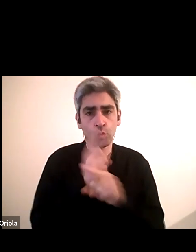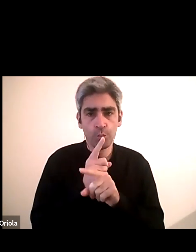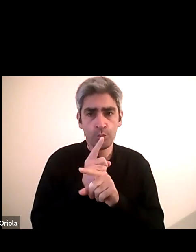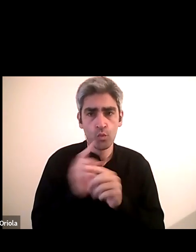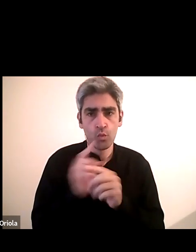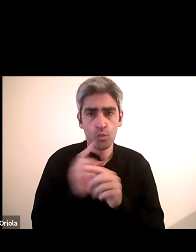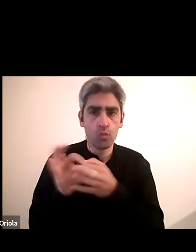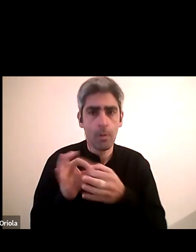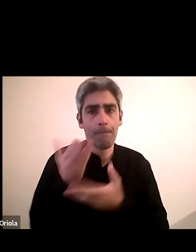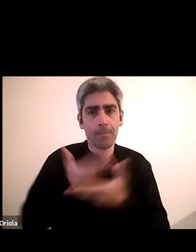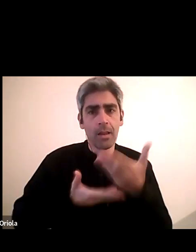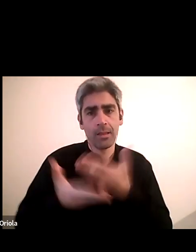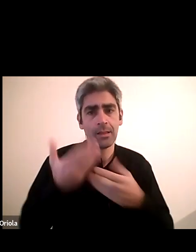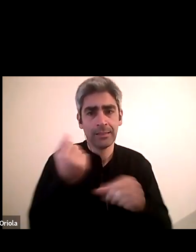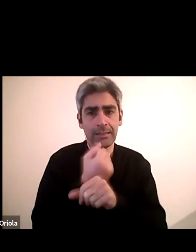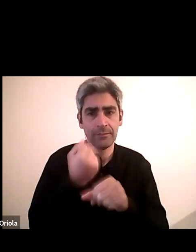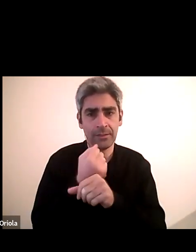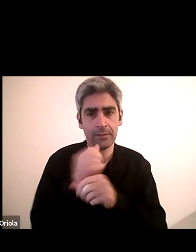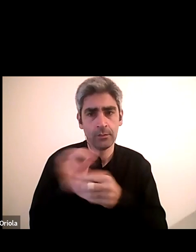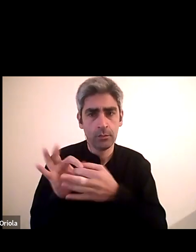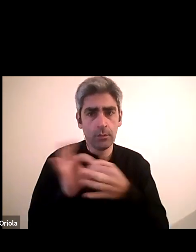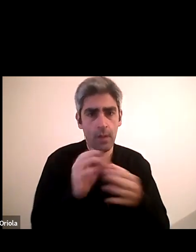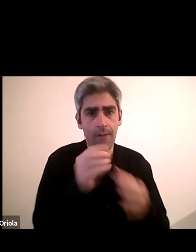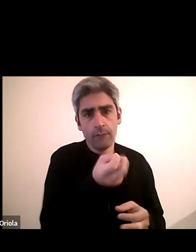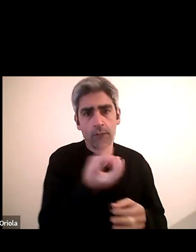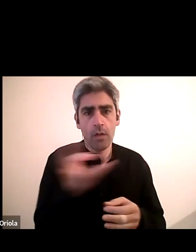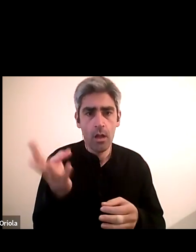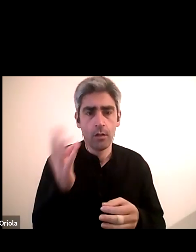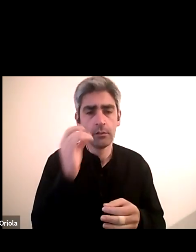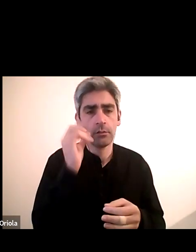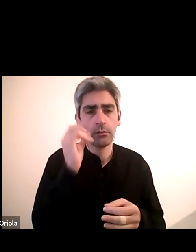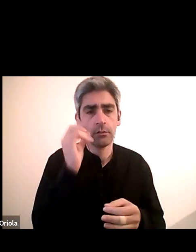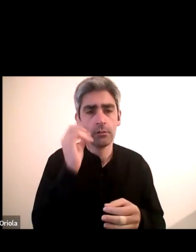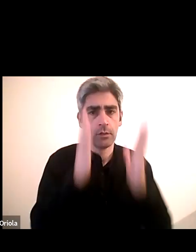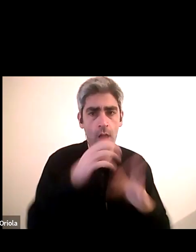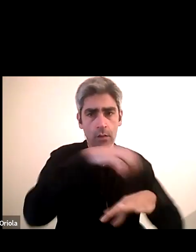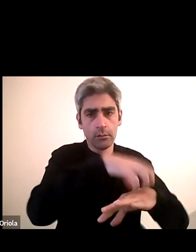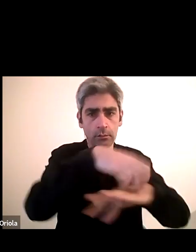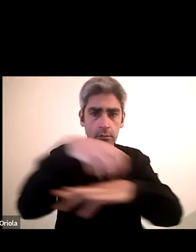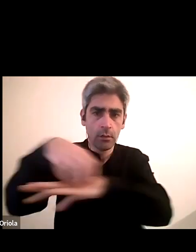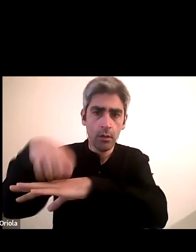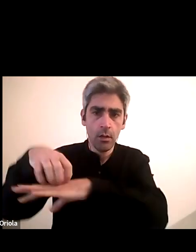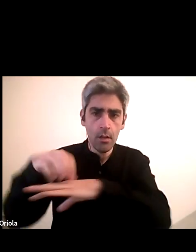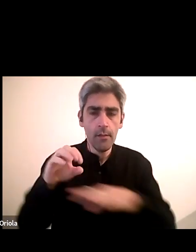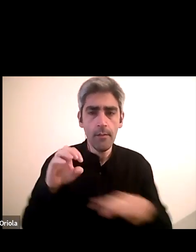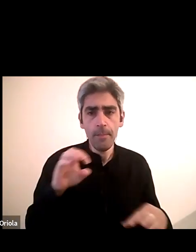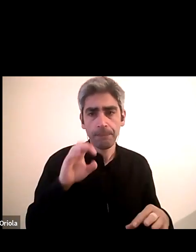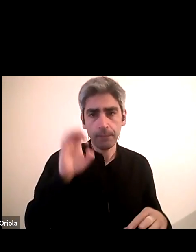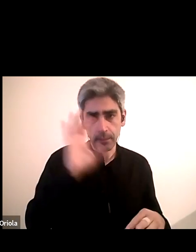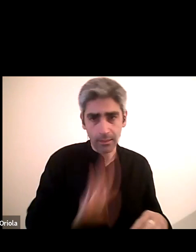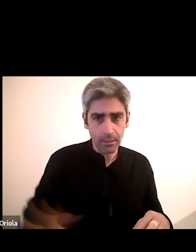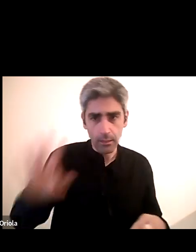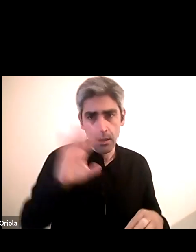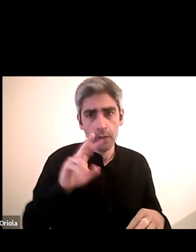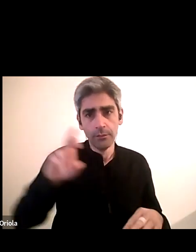de partilha de serviços entre várias entidades a nível nacional, a